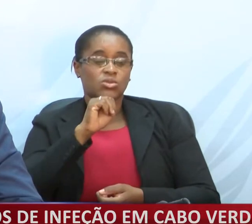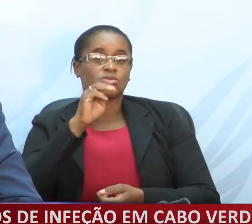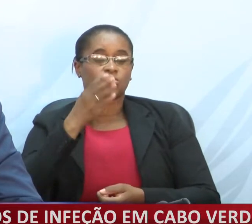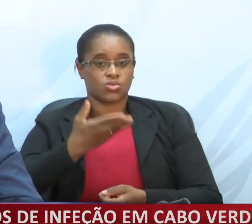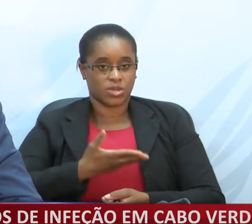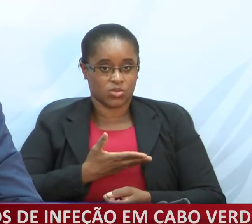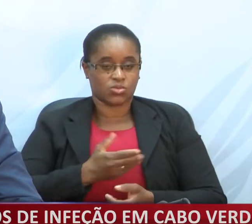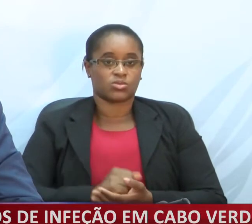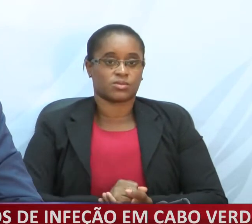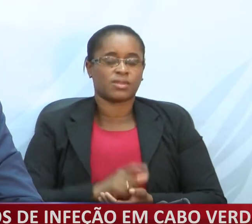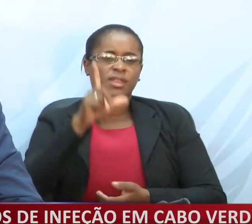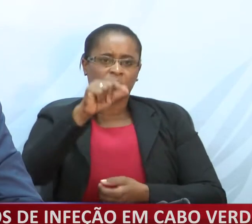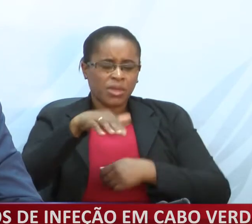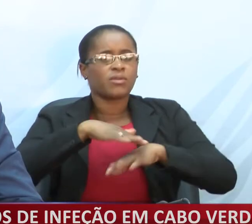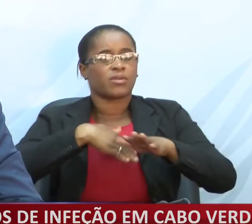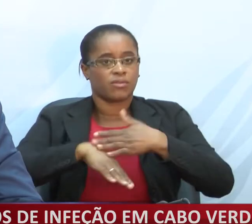foram realizadas